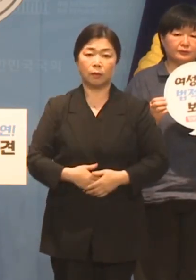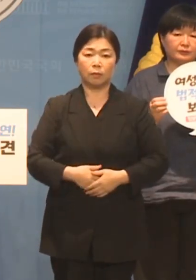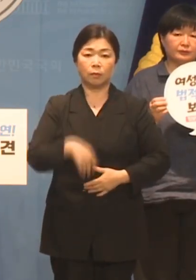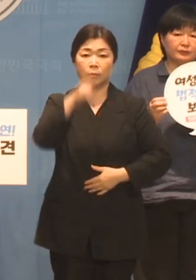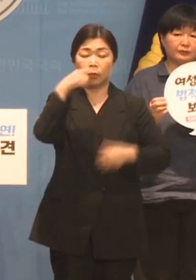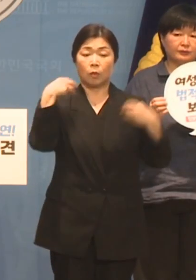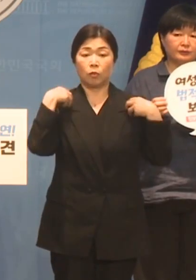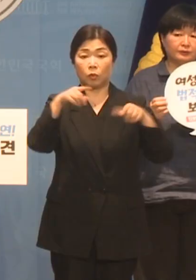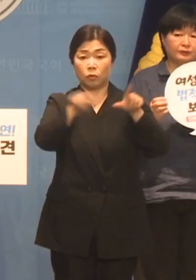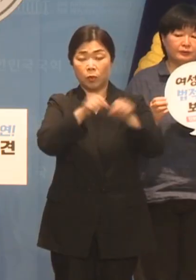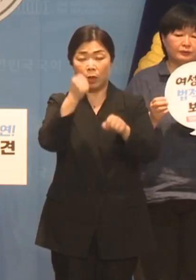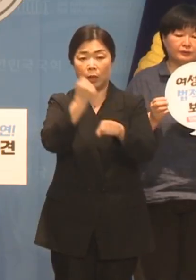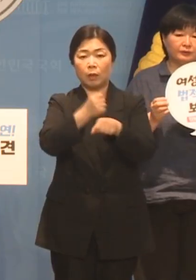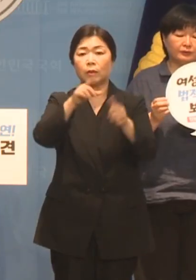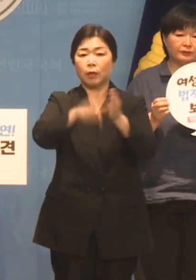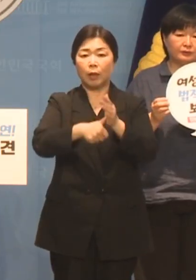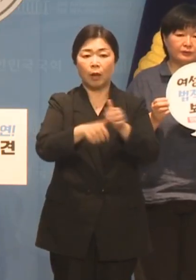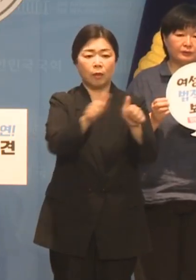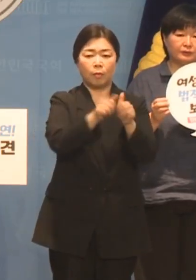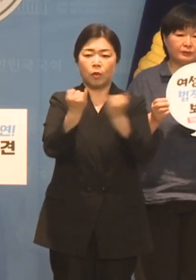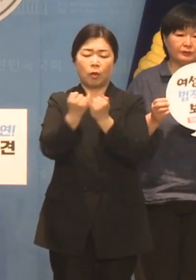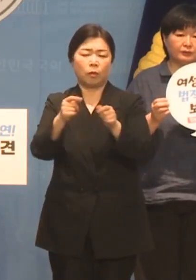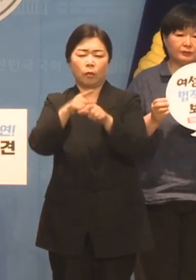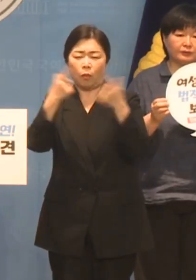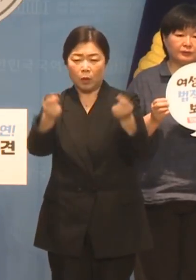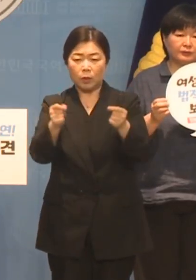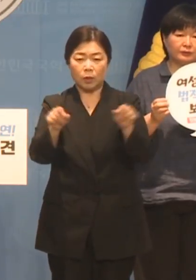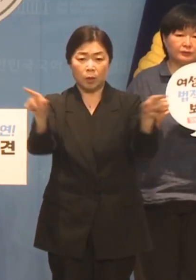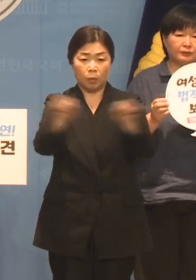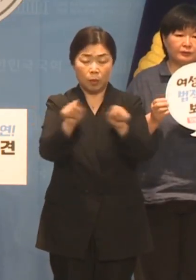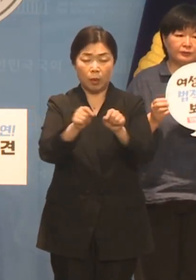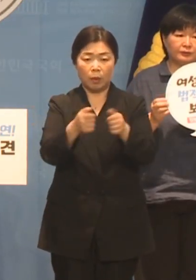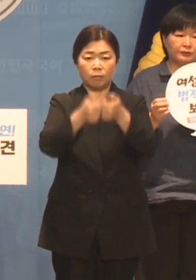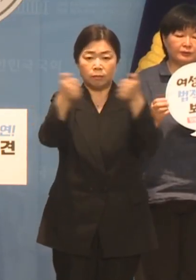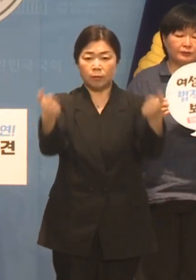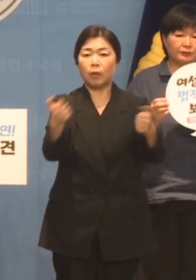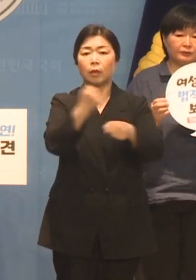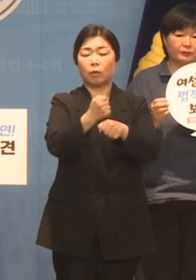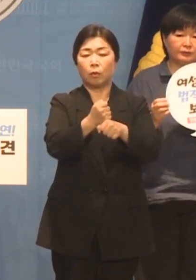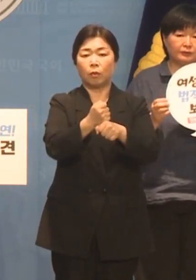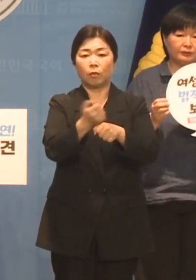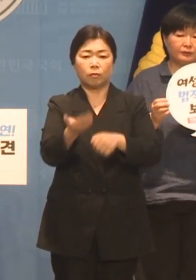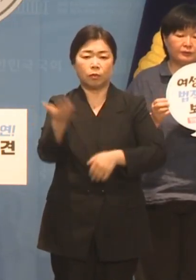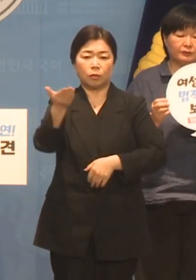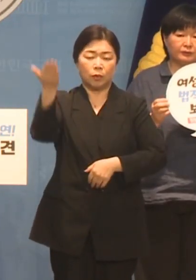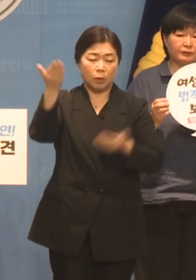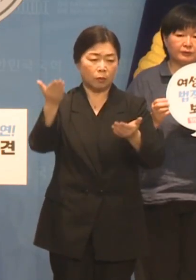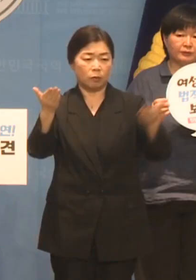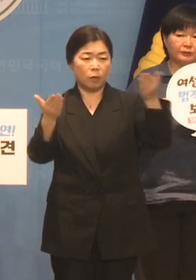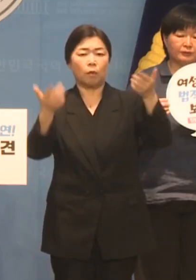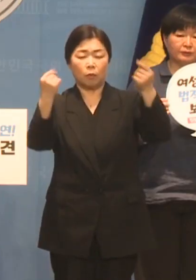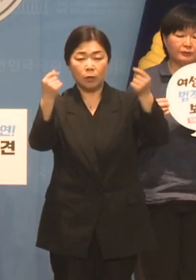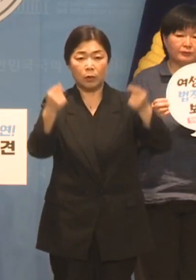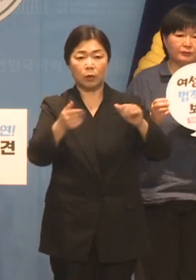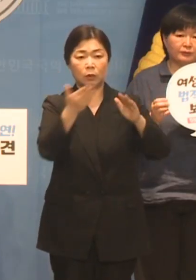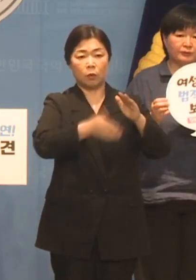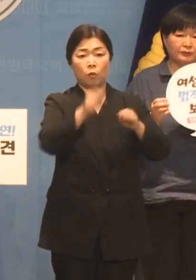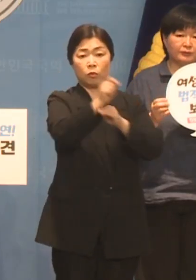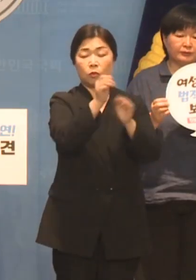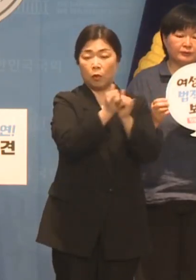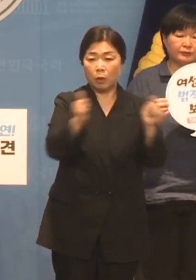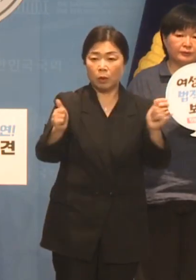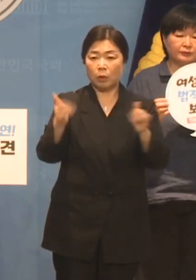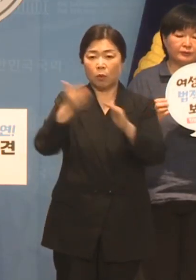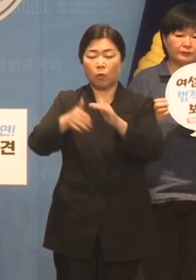실현하겠습니다. 남녀동수 내각을 구성하고 성평등 승진 목표제로 고위공무원과 공공기관 여성 임원